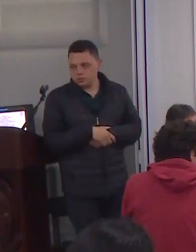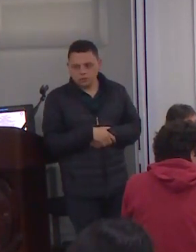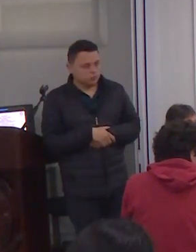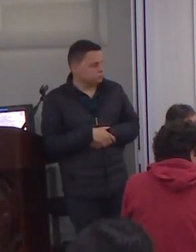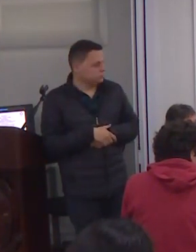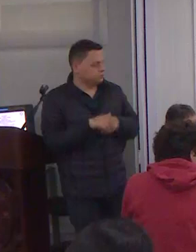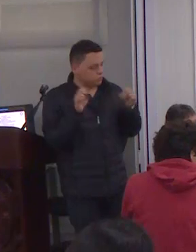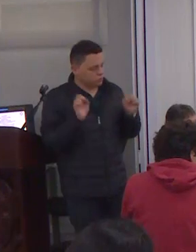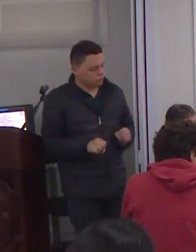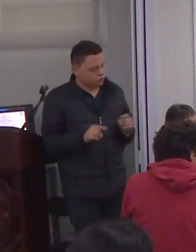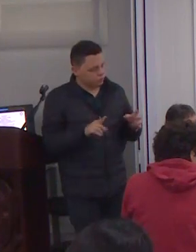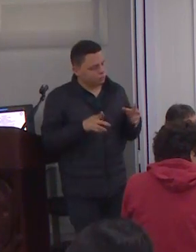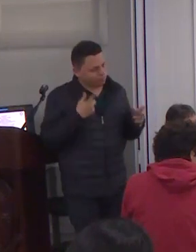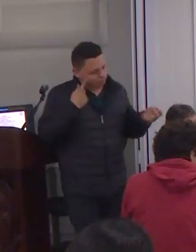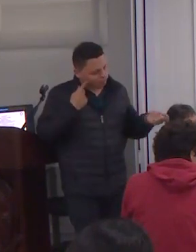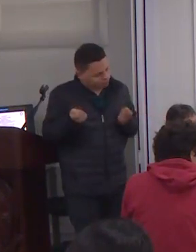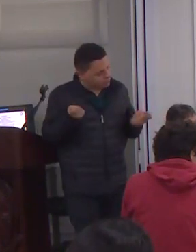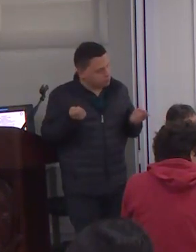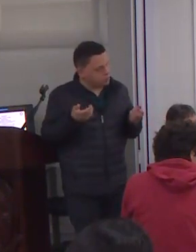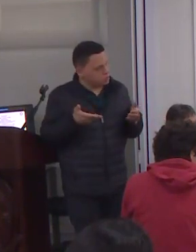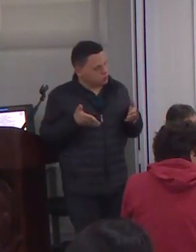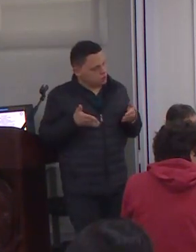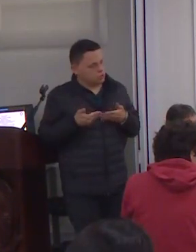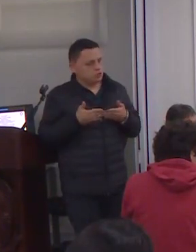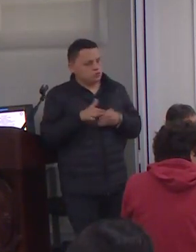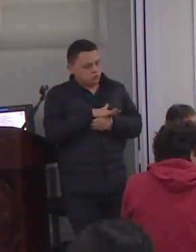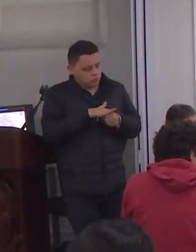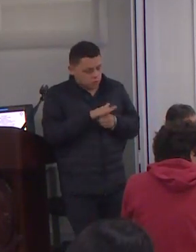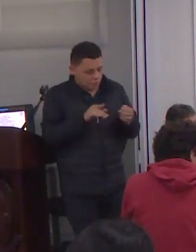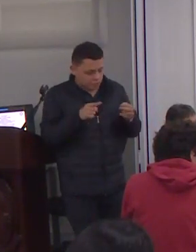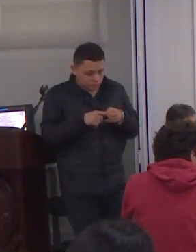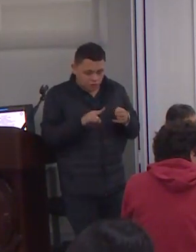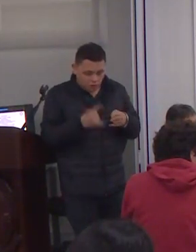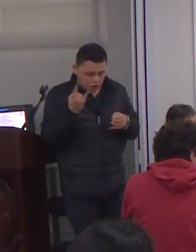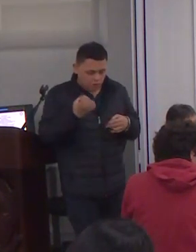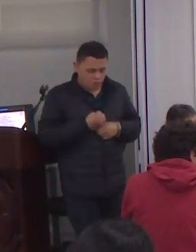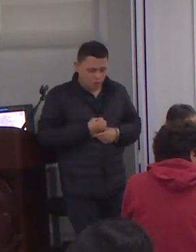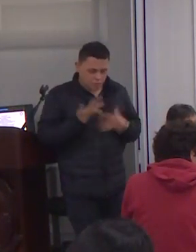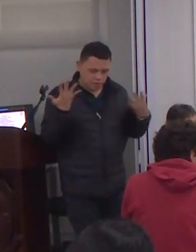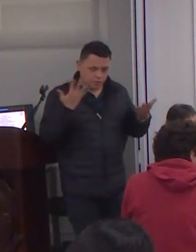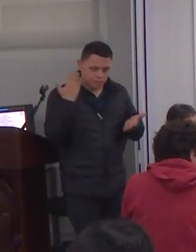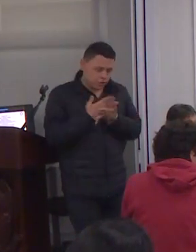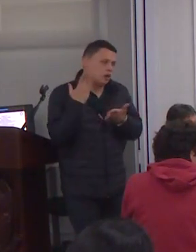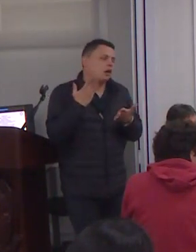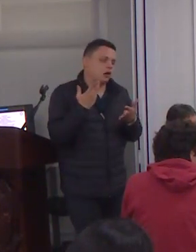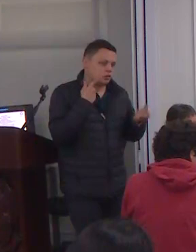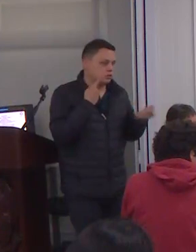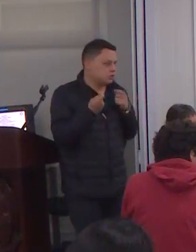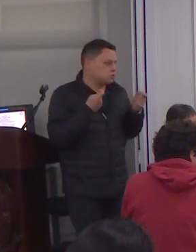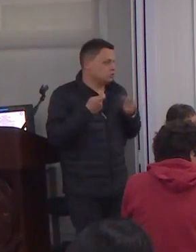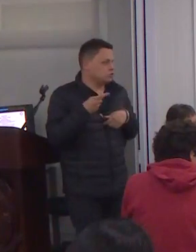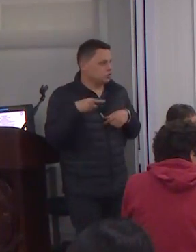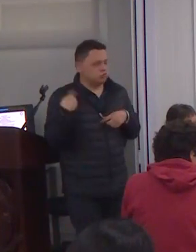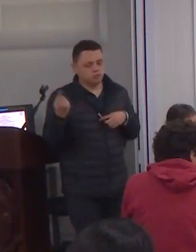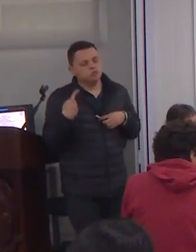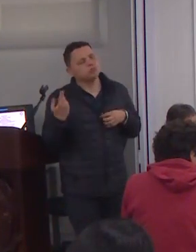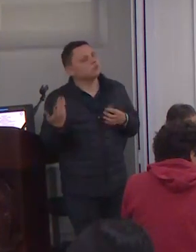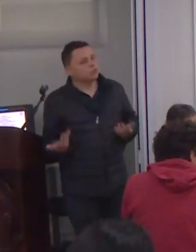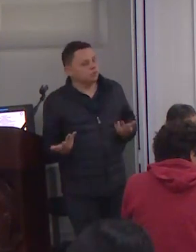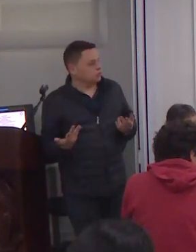que se pueda canalizar un momento de crisis entonces hay elementos como no solamente